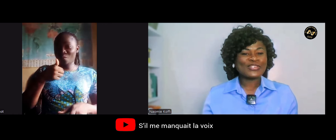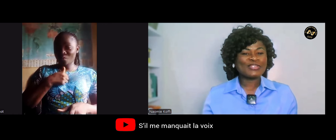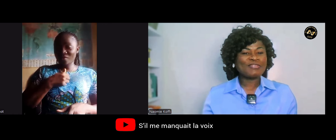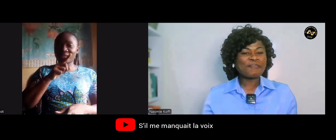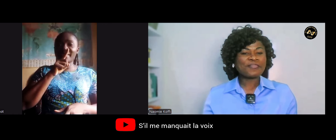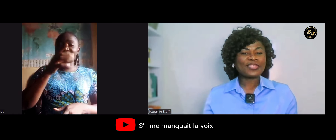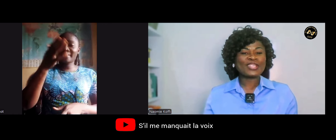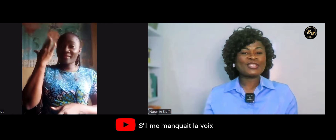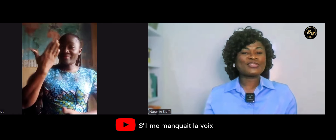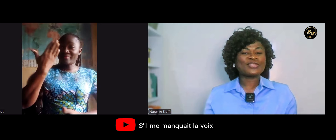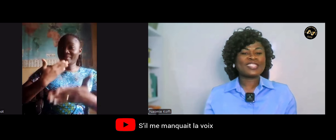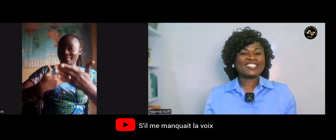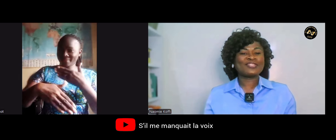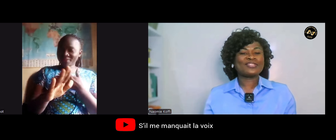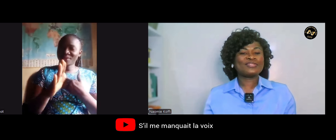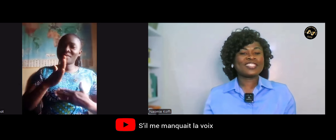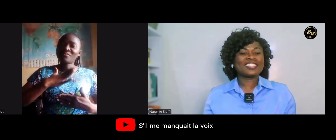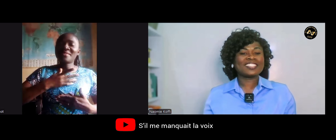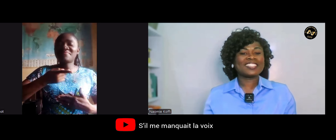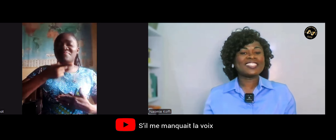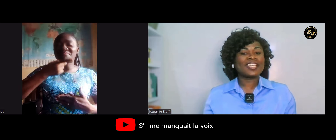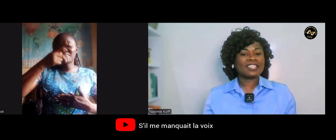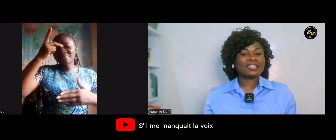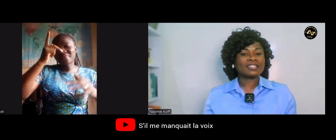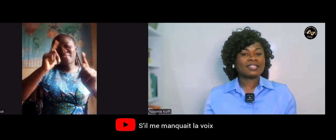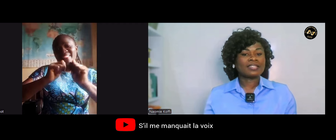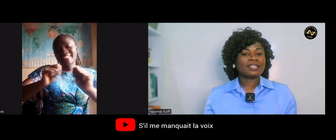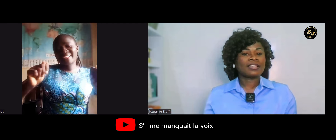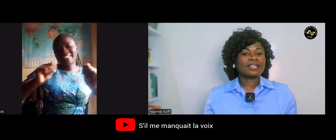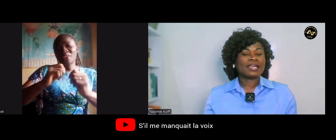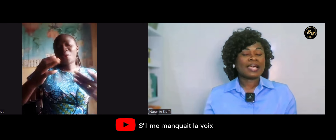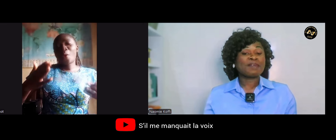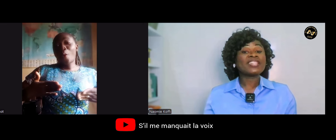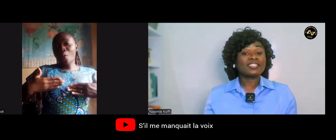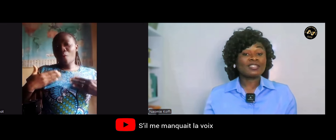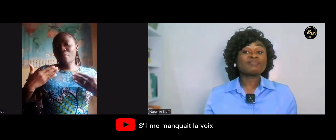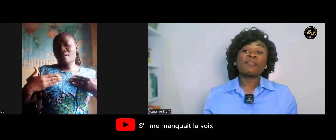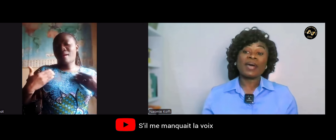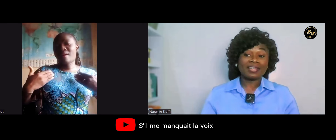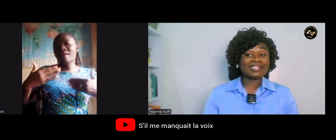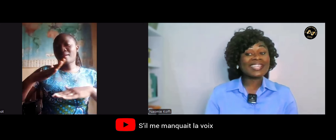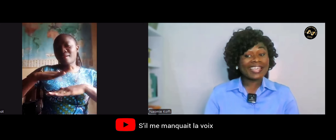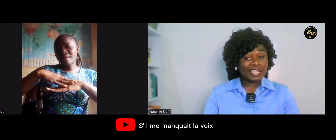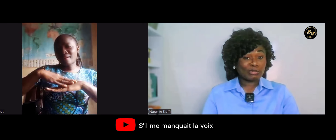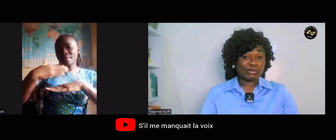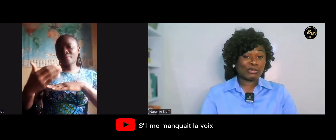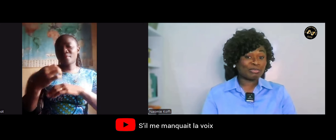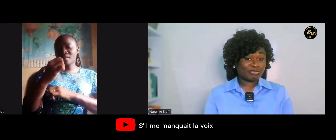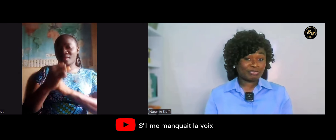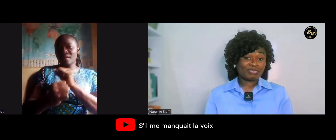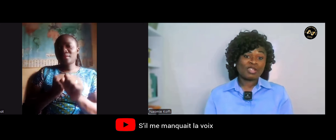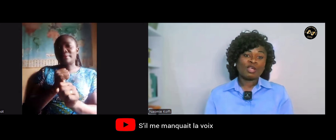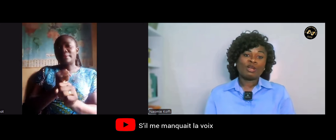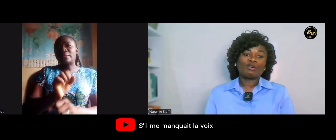Lorsque je, je suis née, à ma naissance, mes parents étaient très